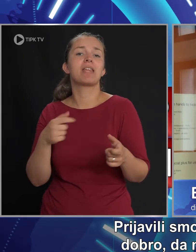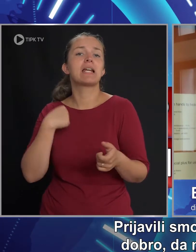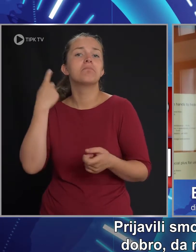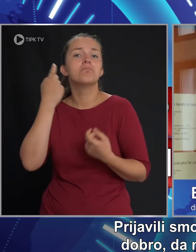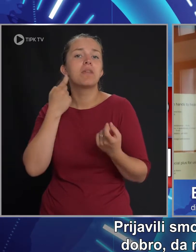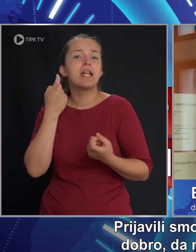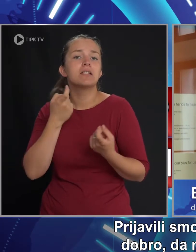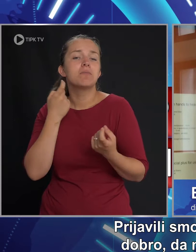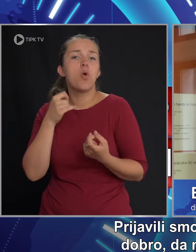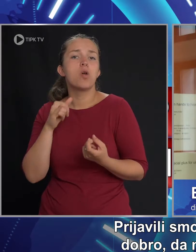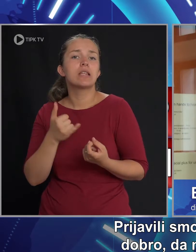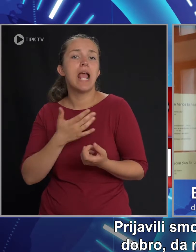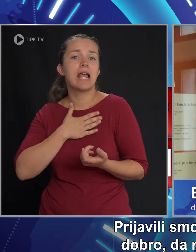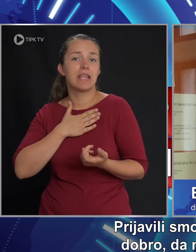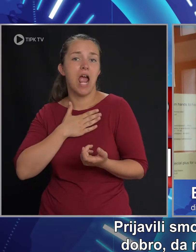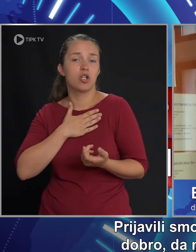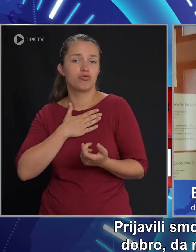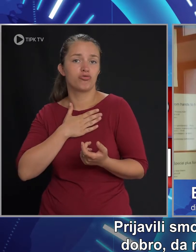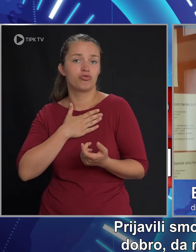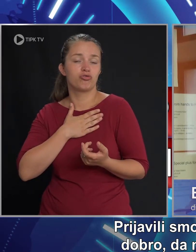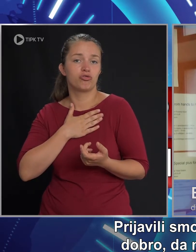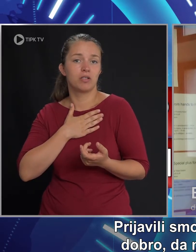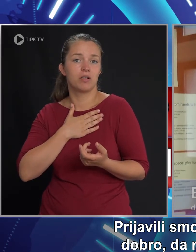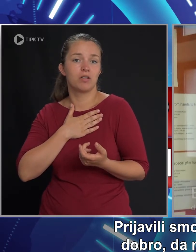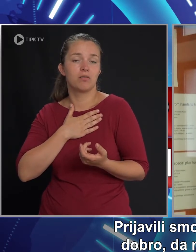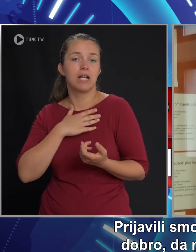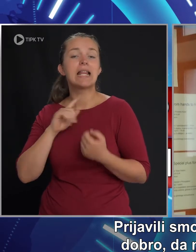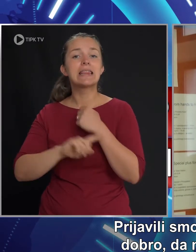prijavili zato što smo smetali da naši učenici